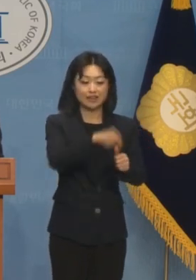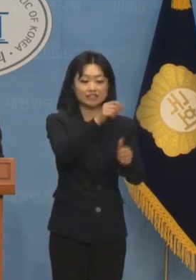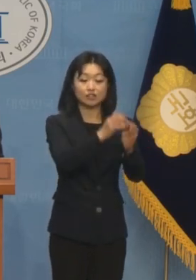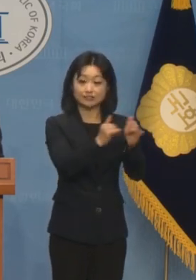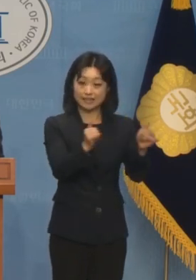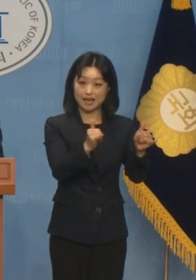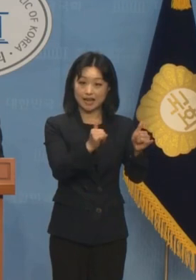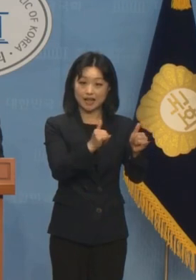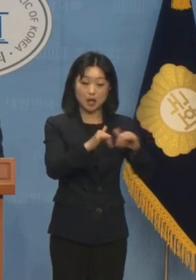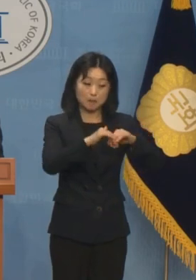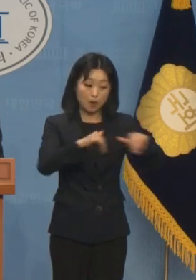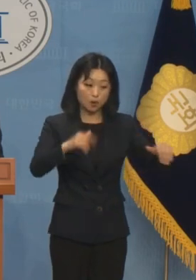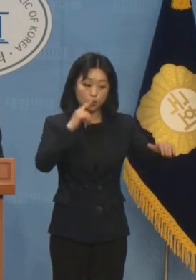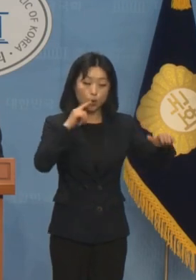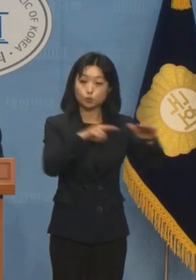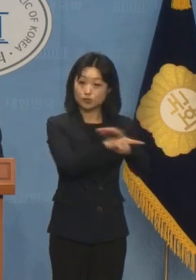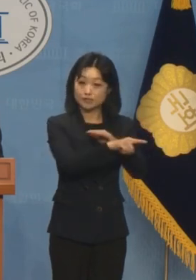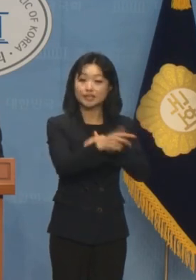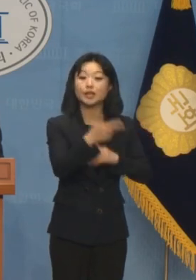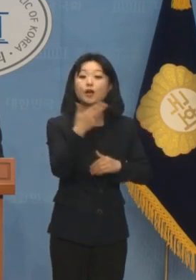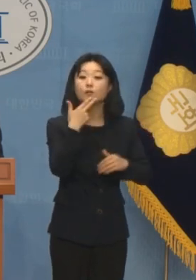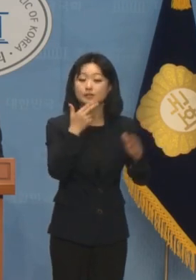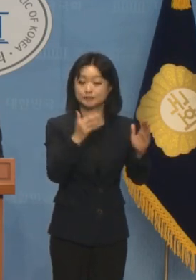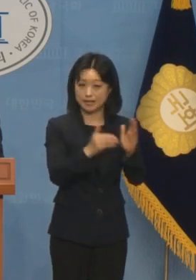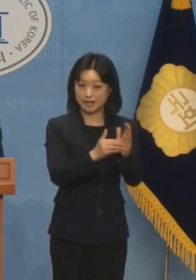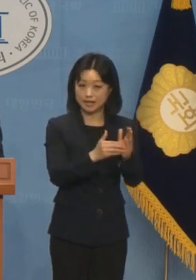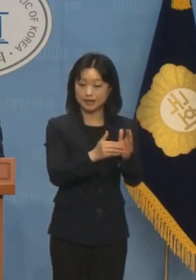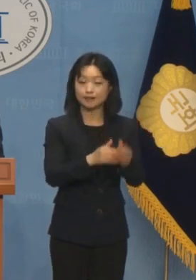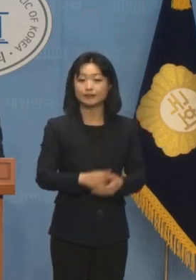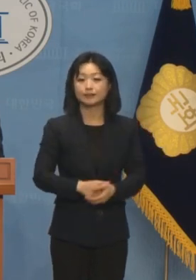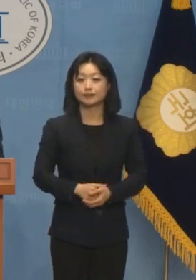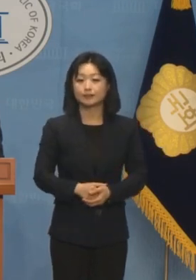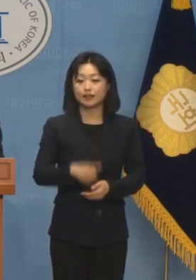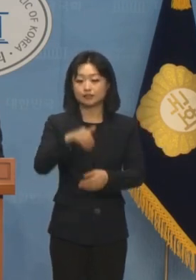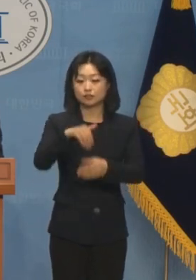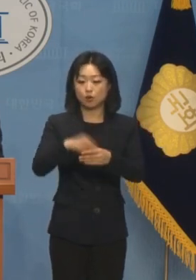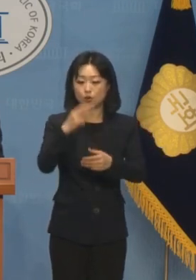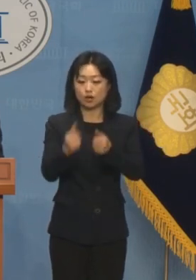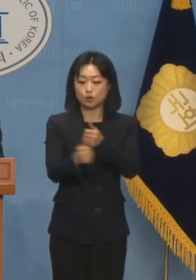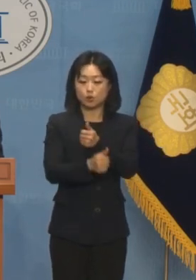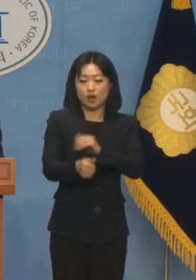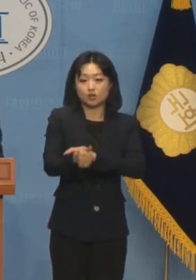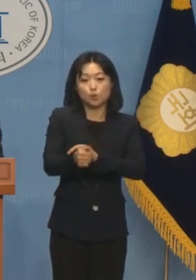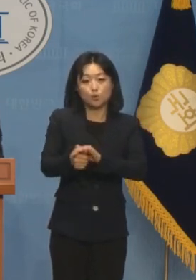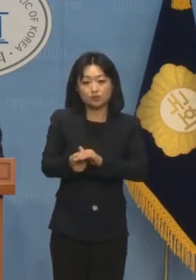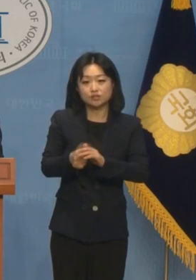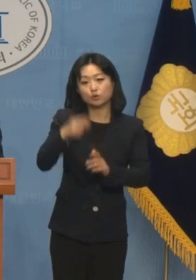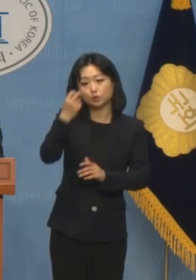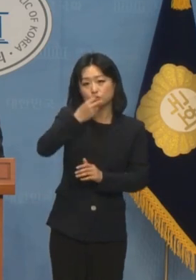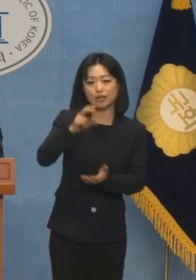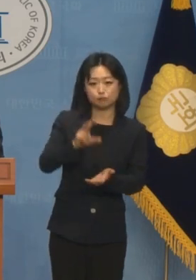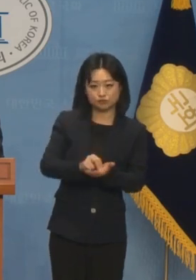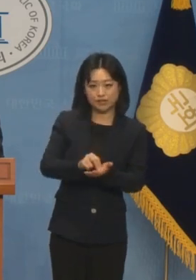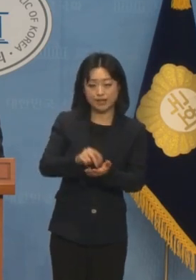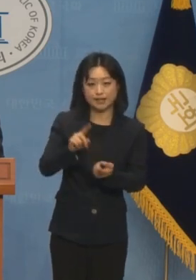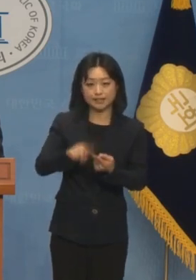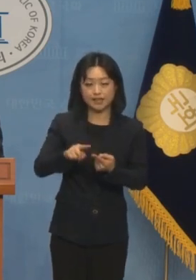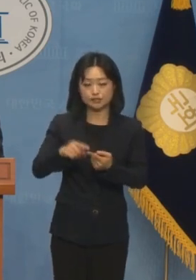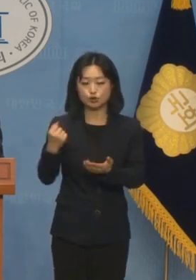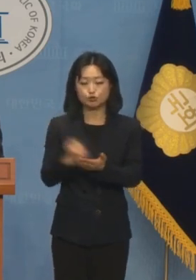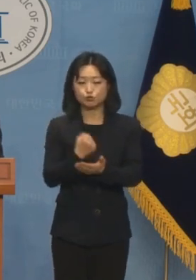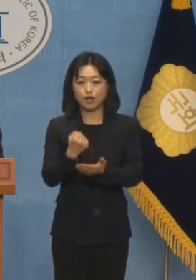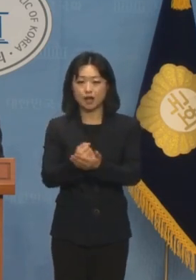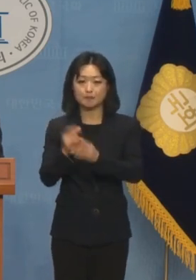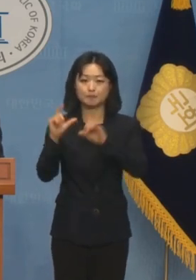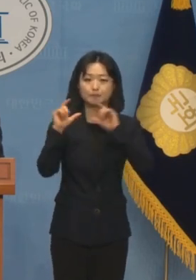당선자에 대해 별도의 조치를 취하지 않았습니다. 선관위의 소극적인 조사와 조치에 유감을